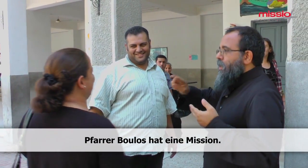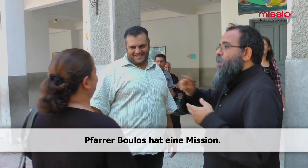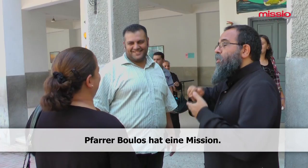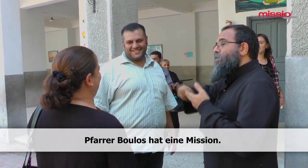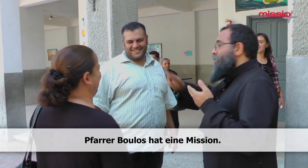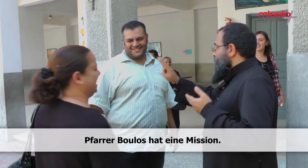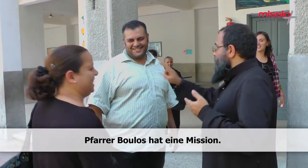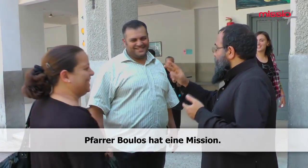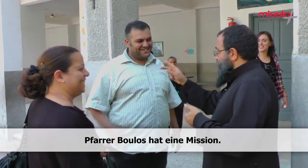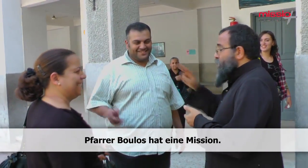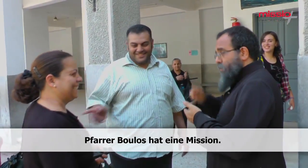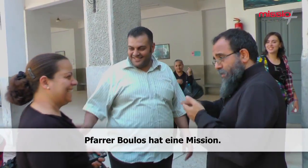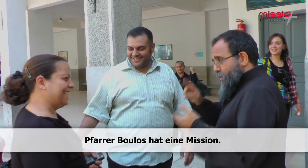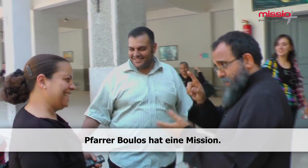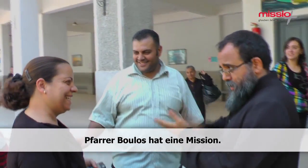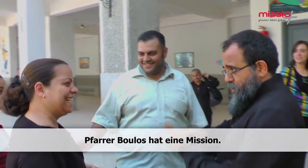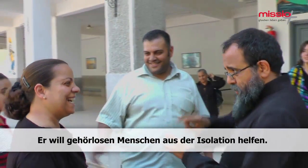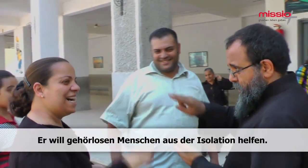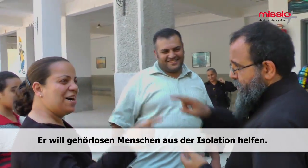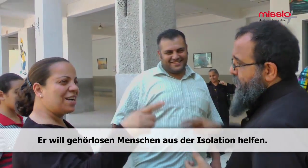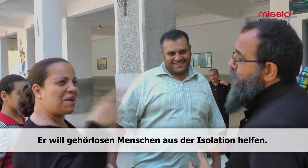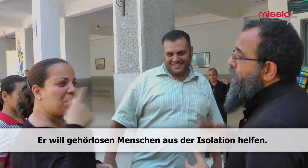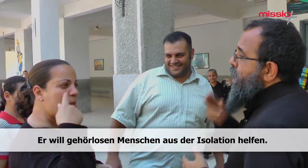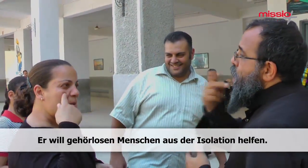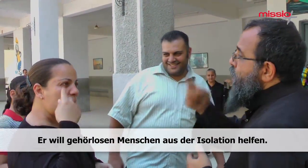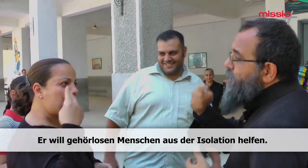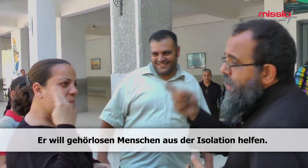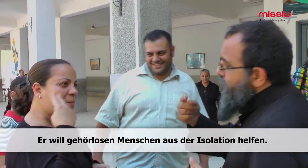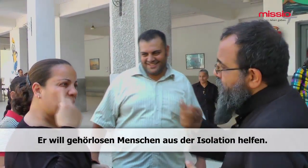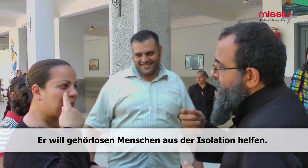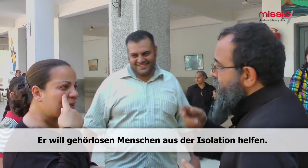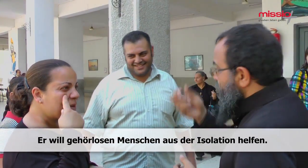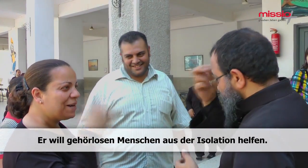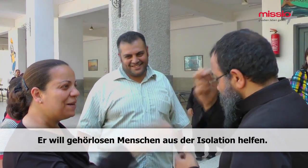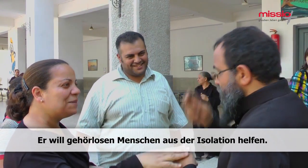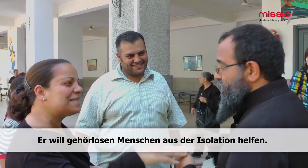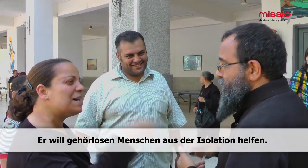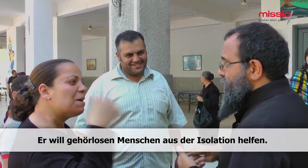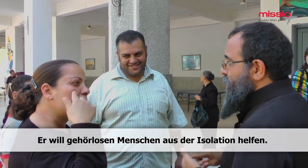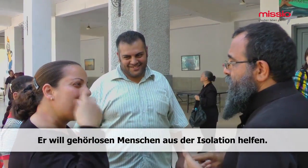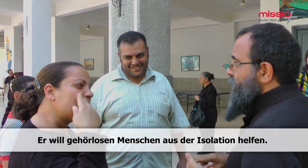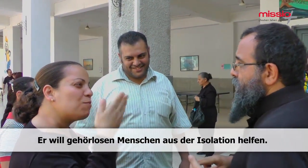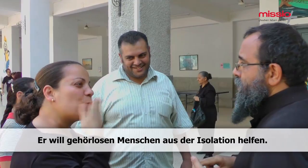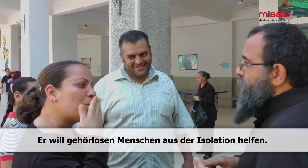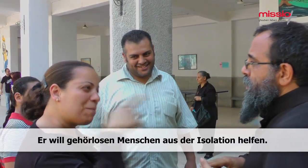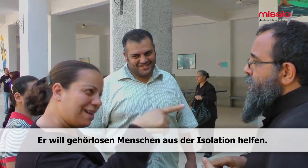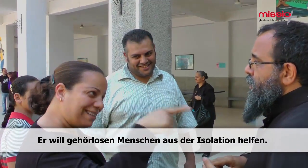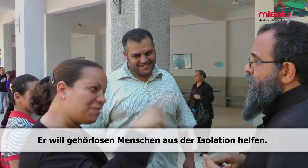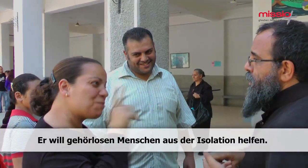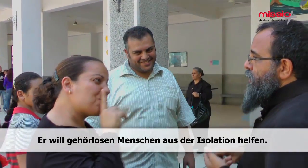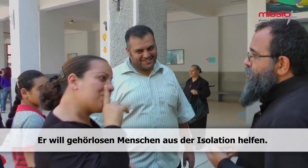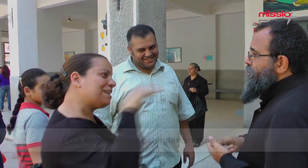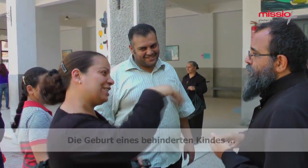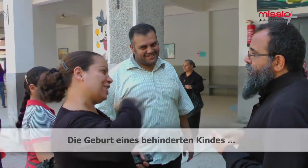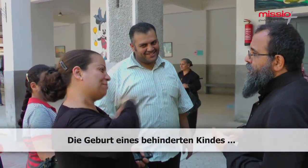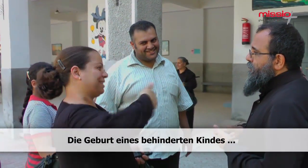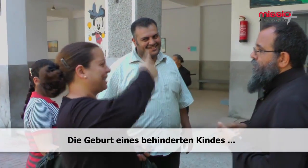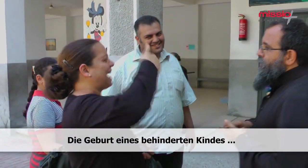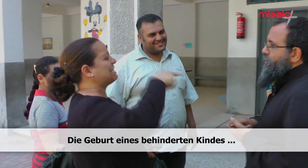Pfarrer Bulos hat eine Mission. Er will gehörlosen Menschen aus der Isolation helfen. In Ägypten haben